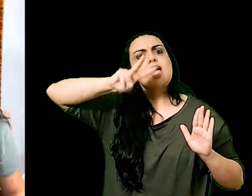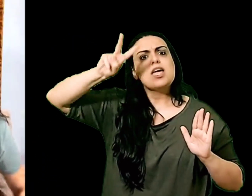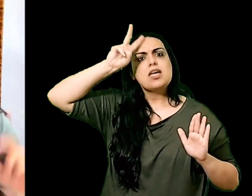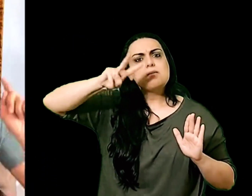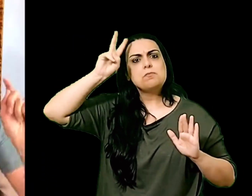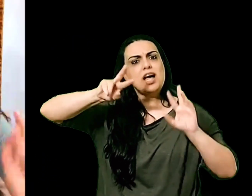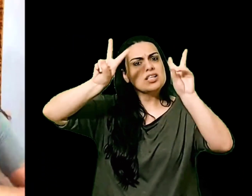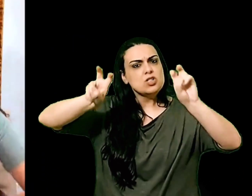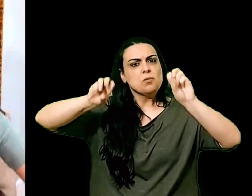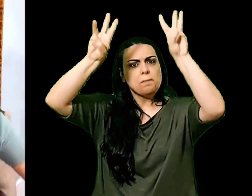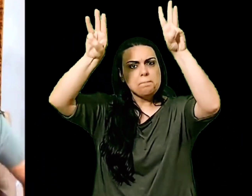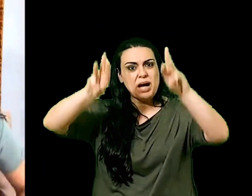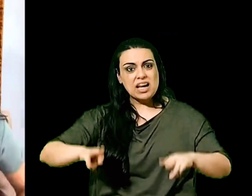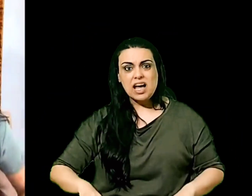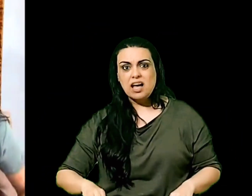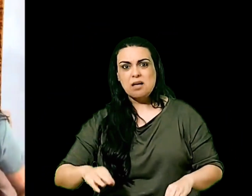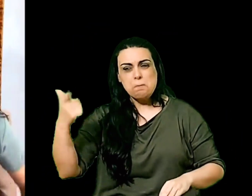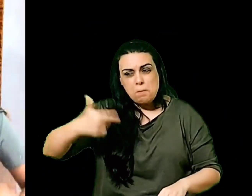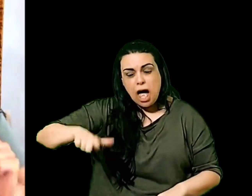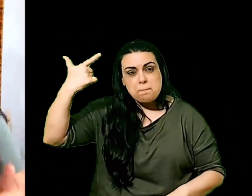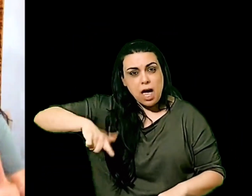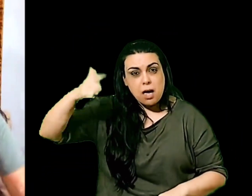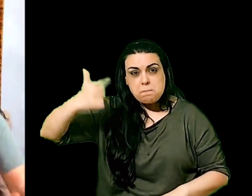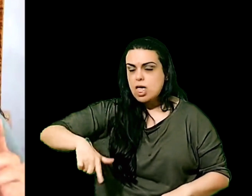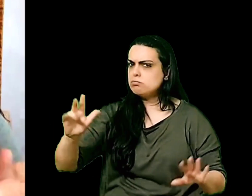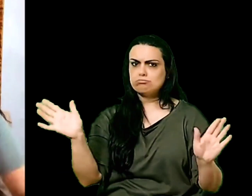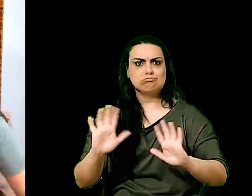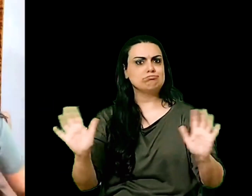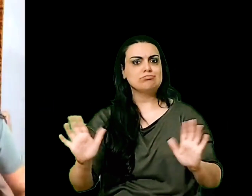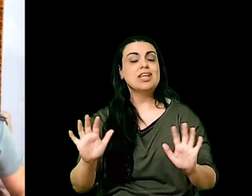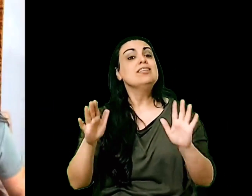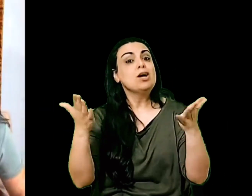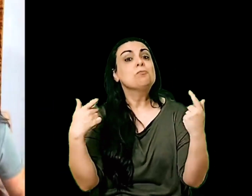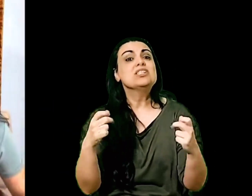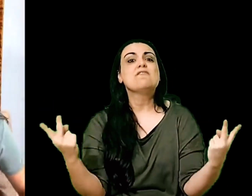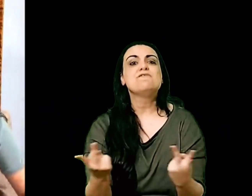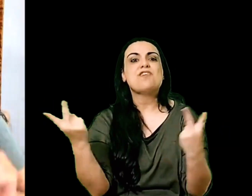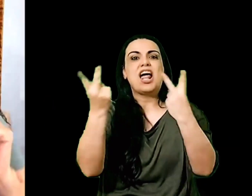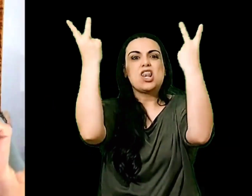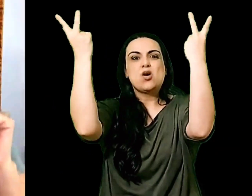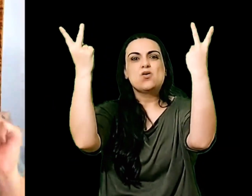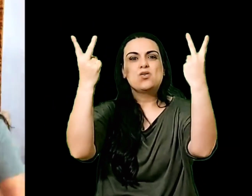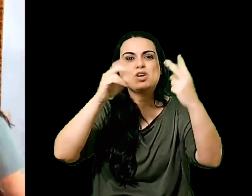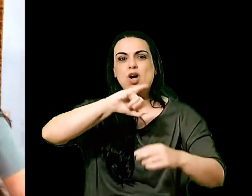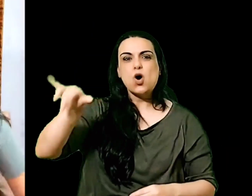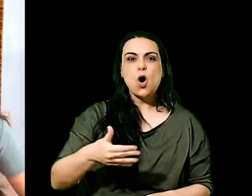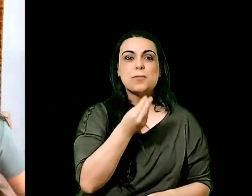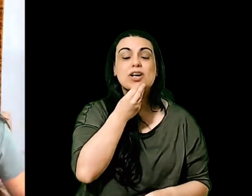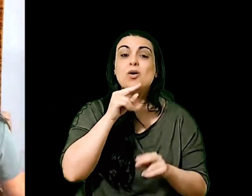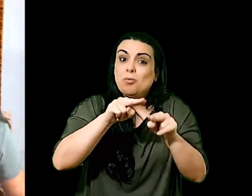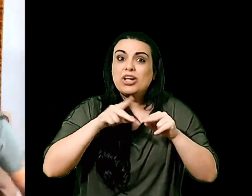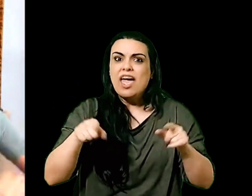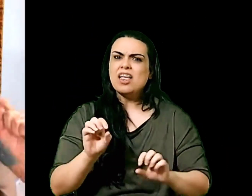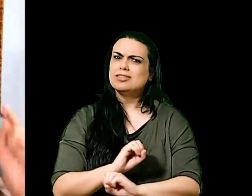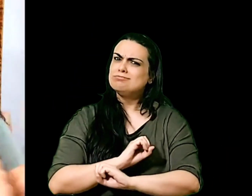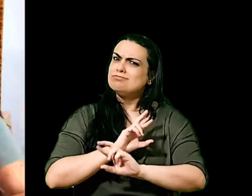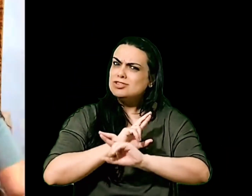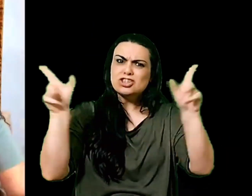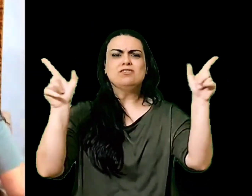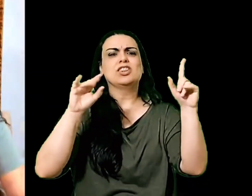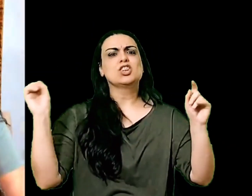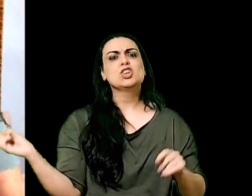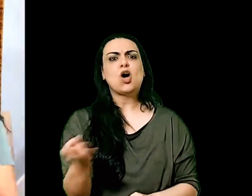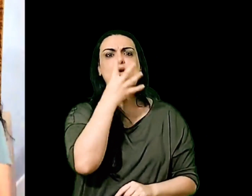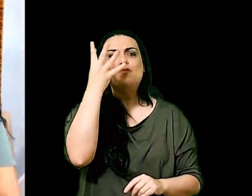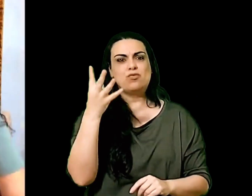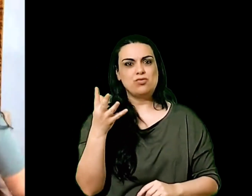como memorial. Jamais isso iria se repetir. Então por que eu preciso dar valor às oportunidades? Porque elas são inéditas. Talvez antes